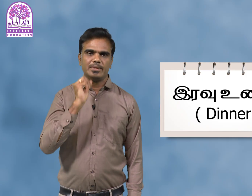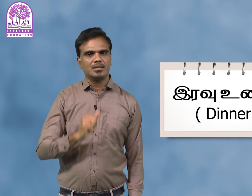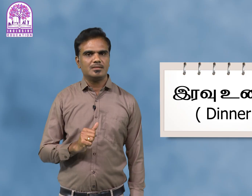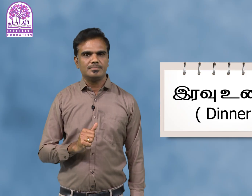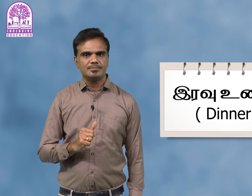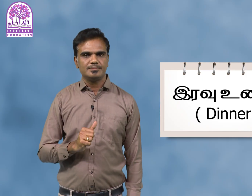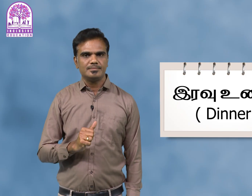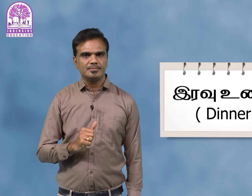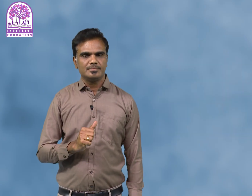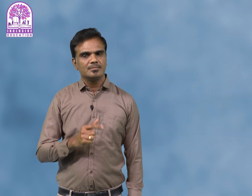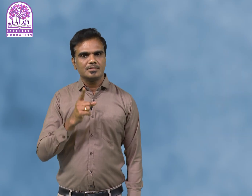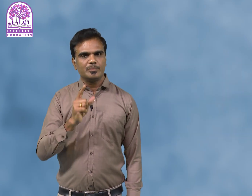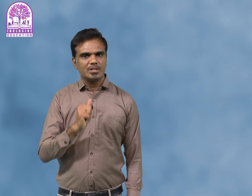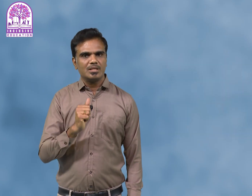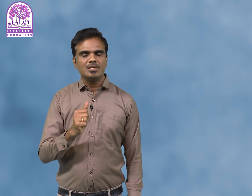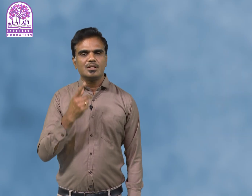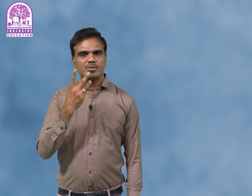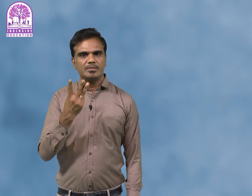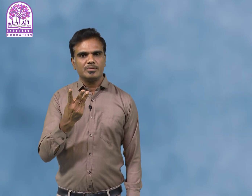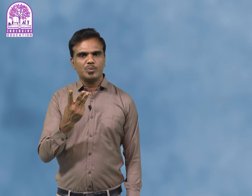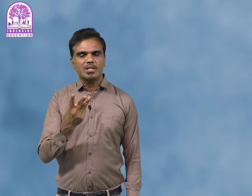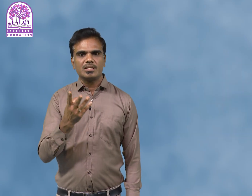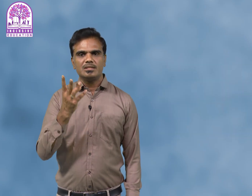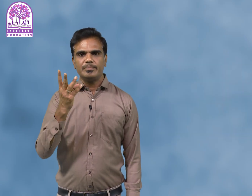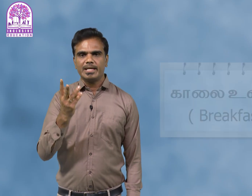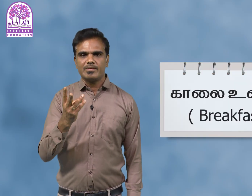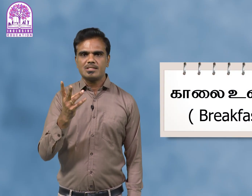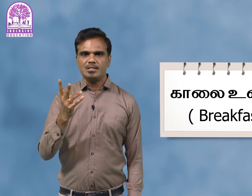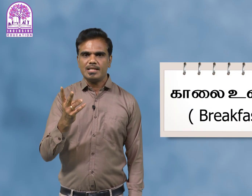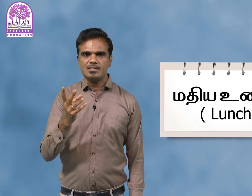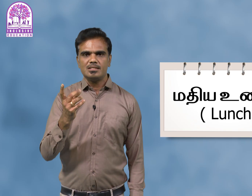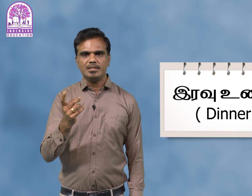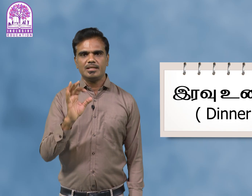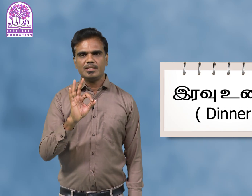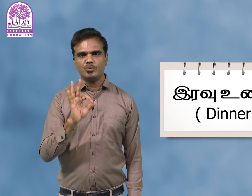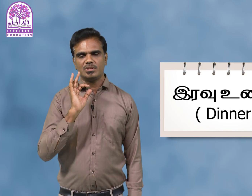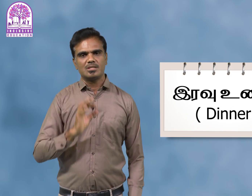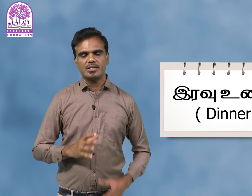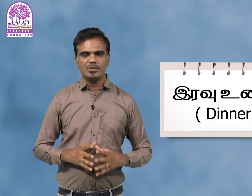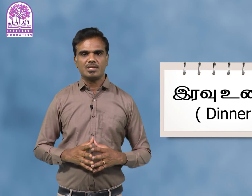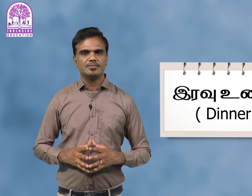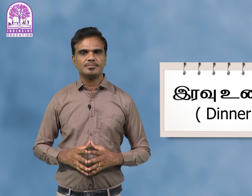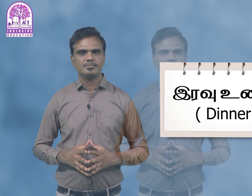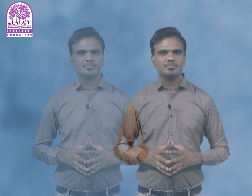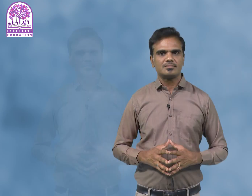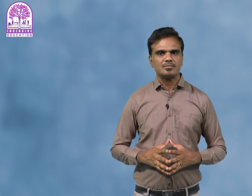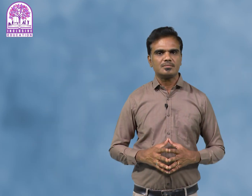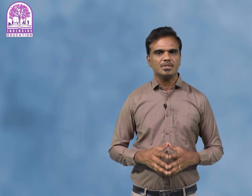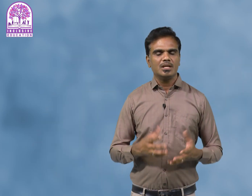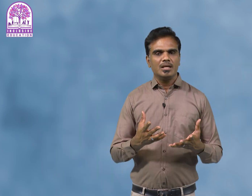சாப்பிட்டீங்களா. புரியுதுங்களா? ஸோ இது ஒவ்வொன்று என்னது, பிரேக்ஃபாஸ்ட்டு, லஞ்சு, டின்னர், இது 3த்துக்கான சைன் சொல்லியிருக்கேன். இது